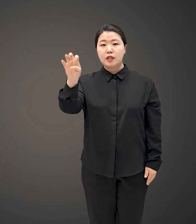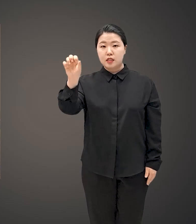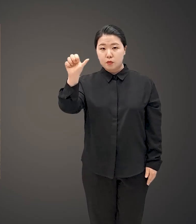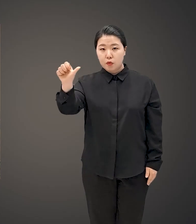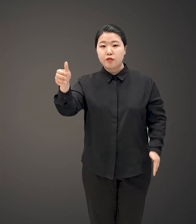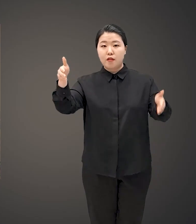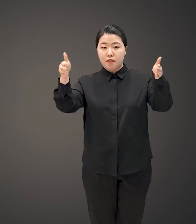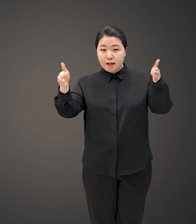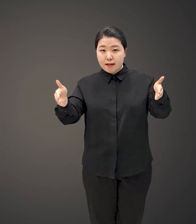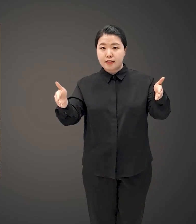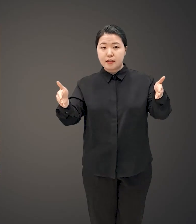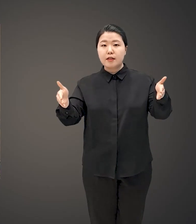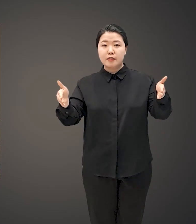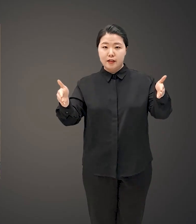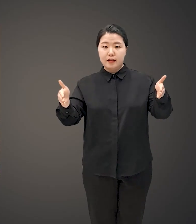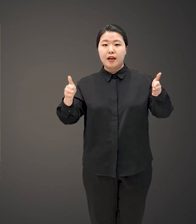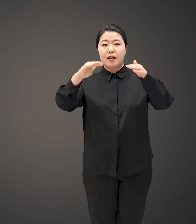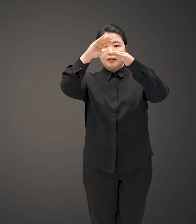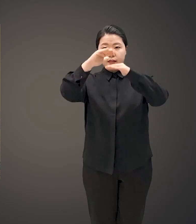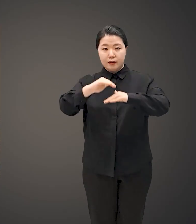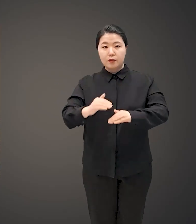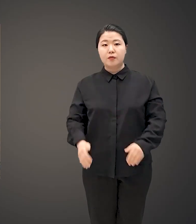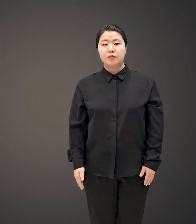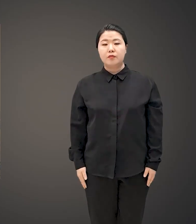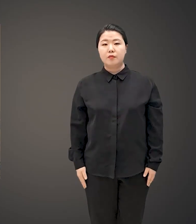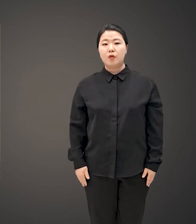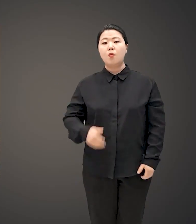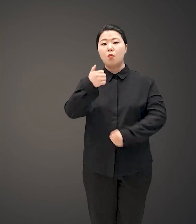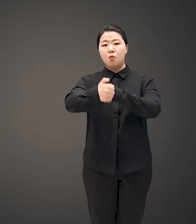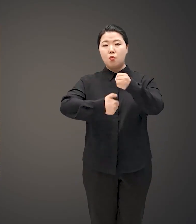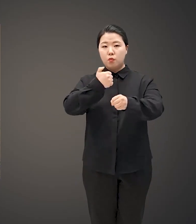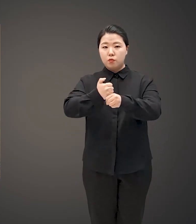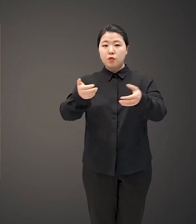1894년부터 1945년 광복까지의 이야기이자